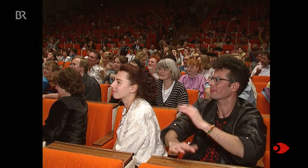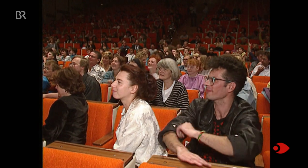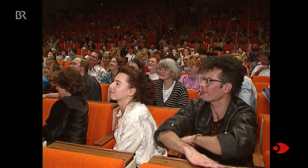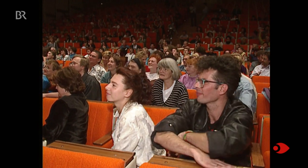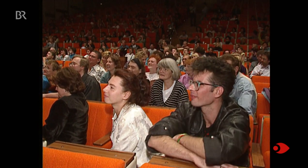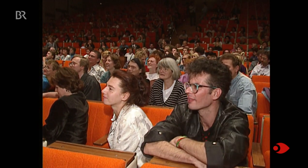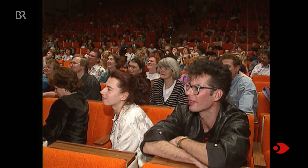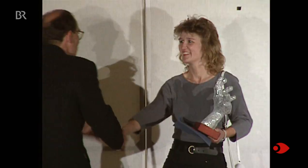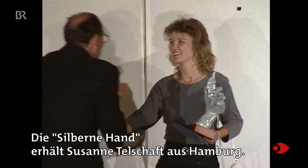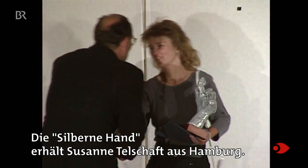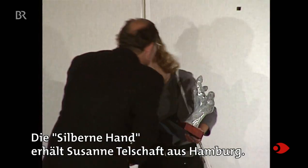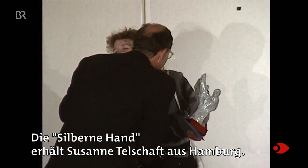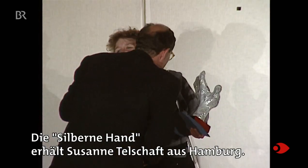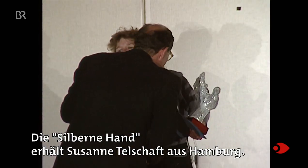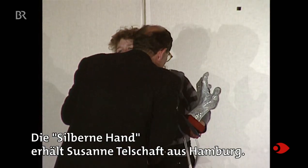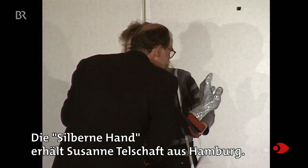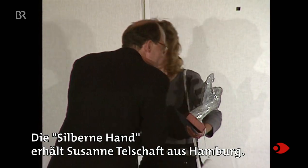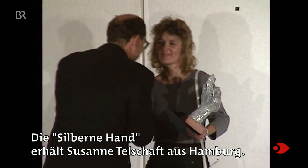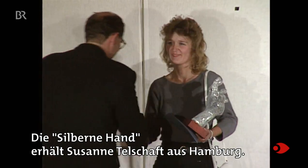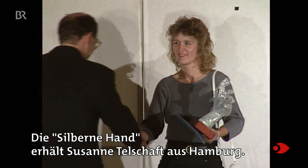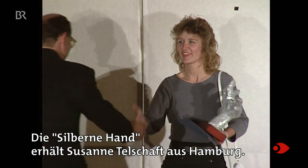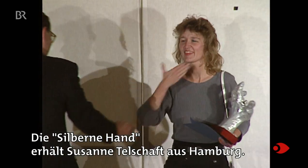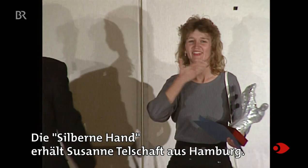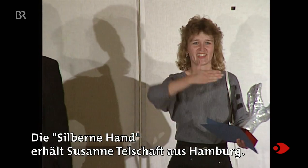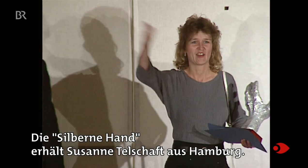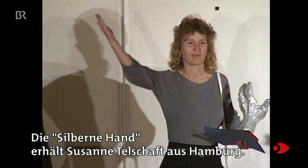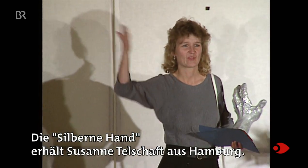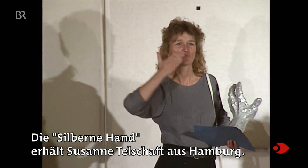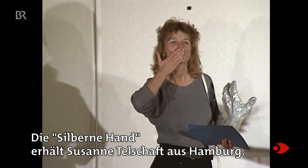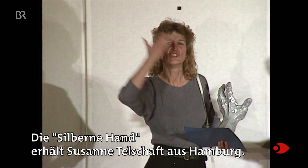Die silberne Hand erhält Susanne Tellschaft aus Hamburg.